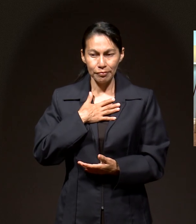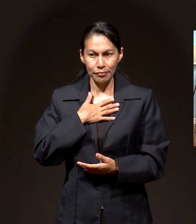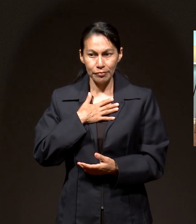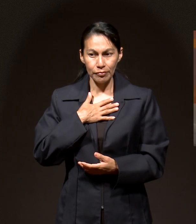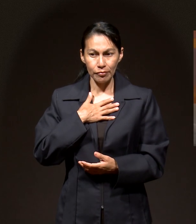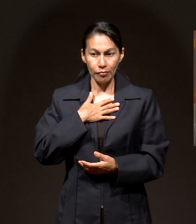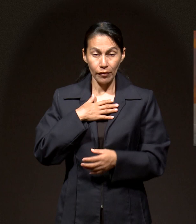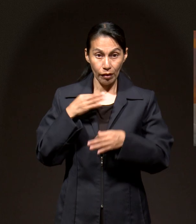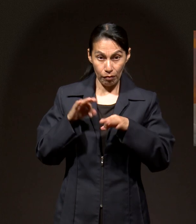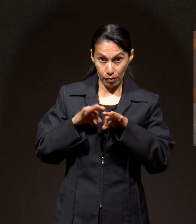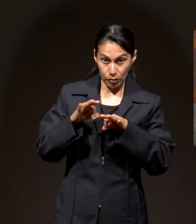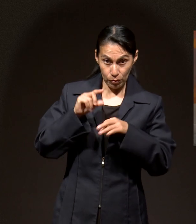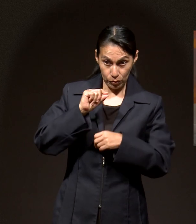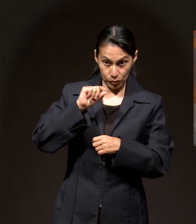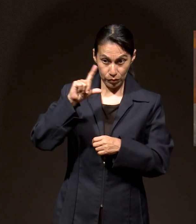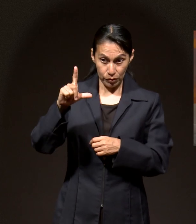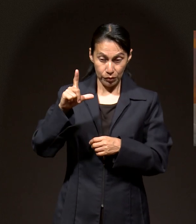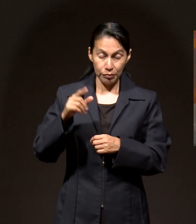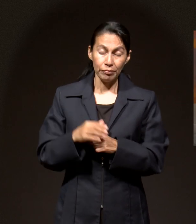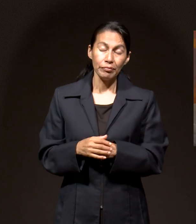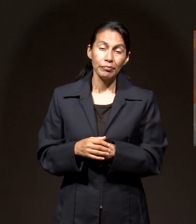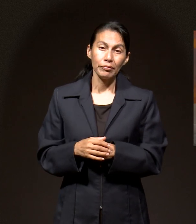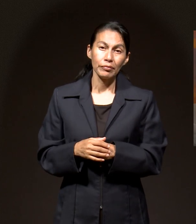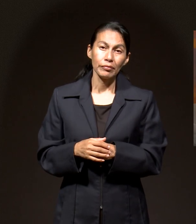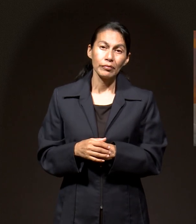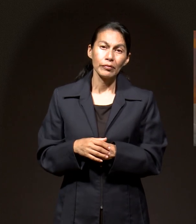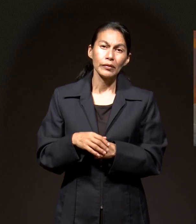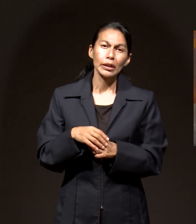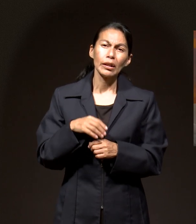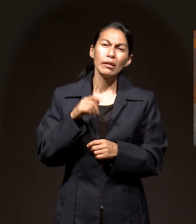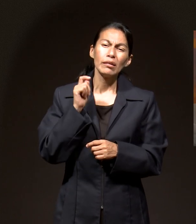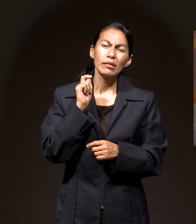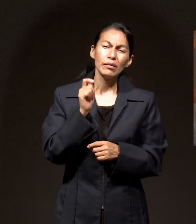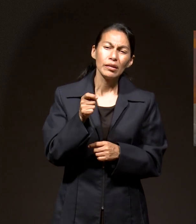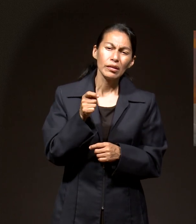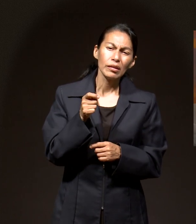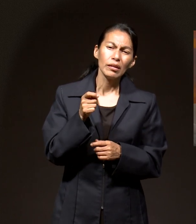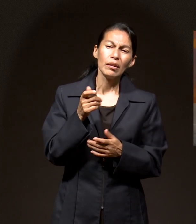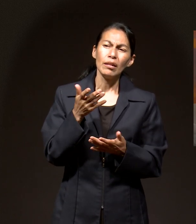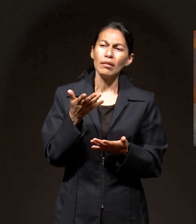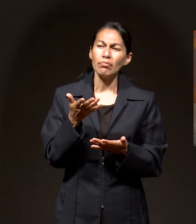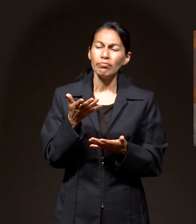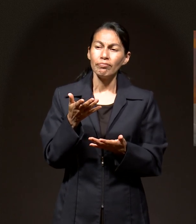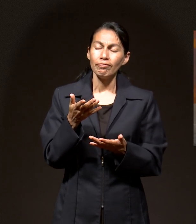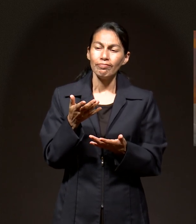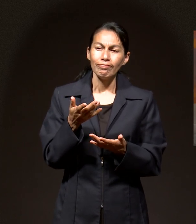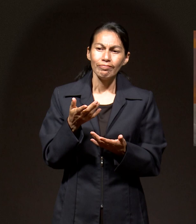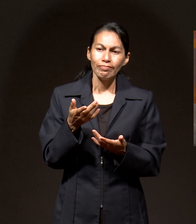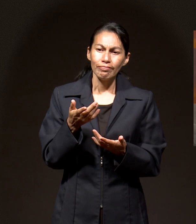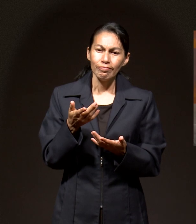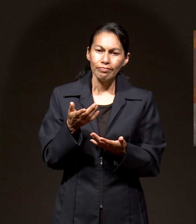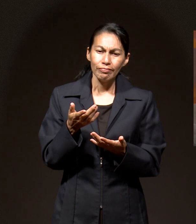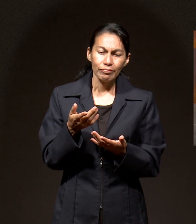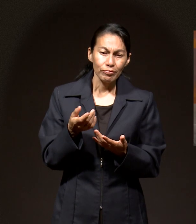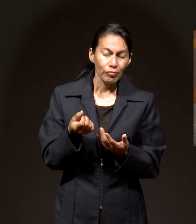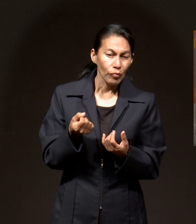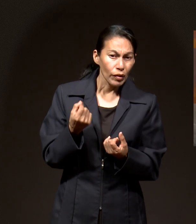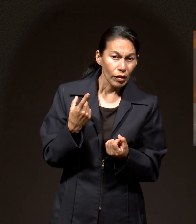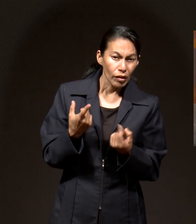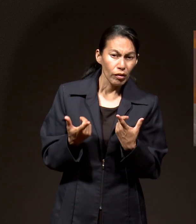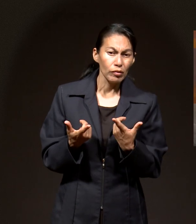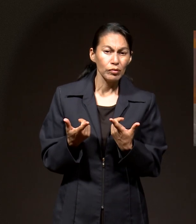mire, para mí, por mi profesión, se ha convertido, entre otras cosas, en una herramienta. Una herramienta